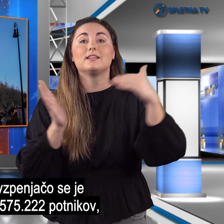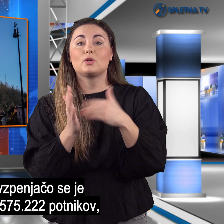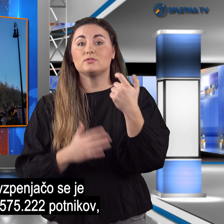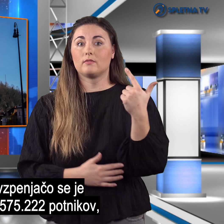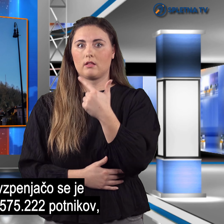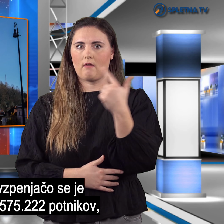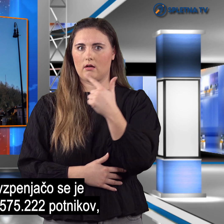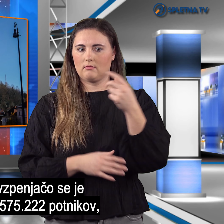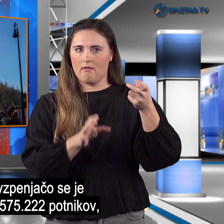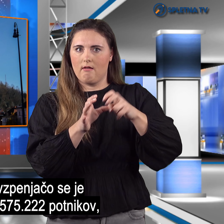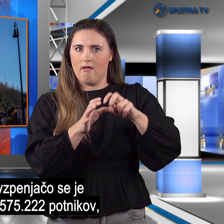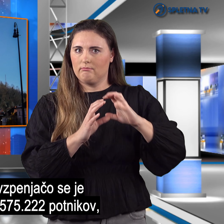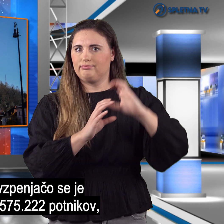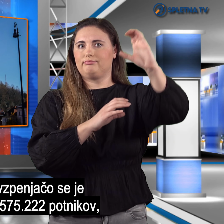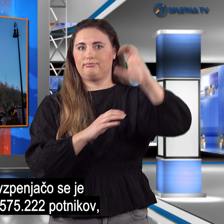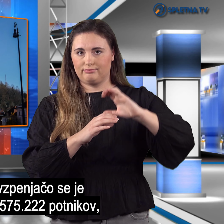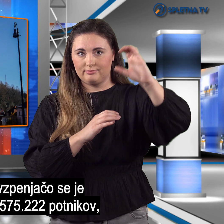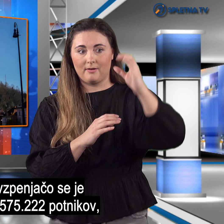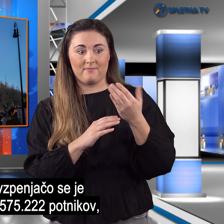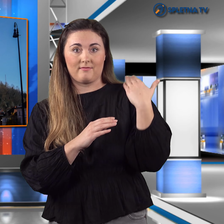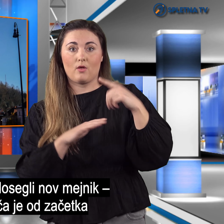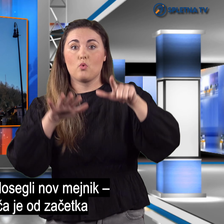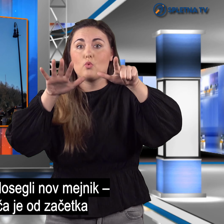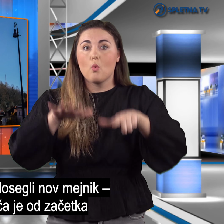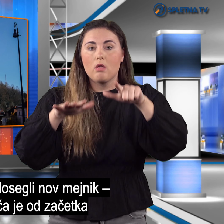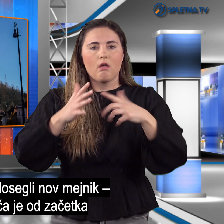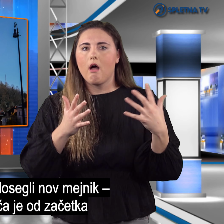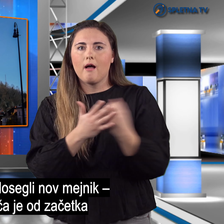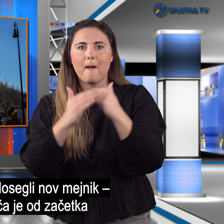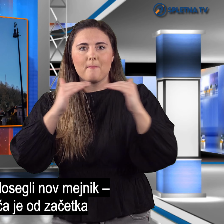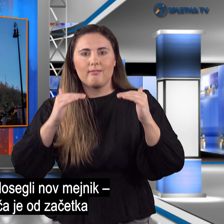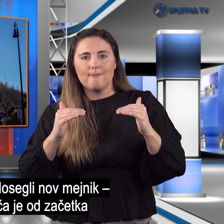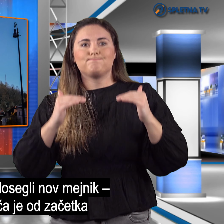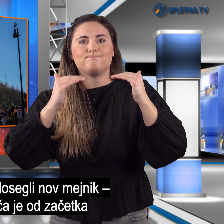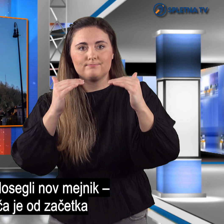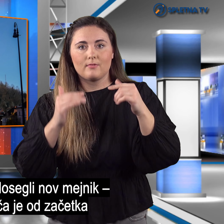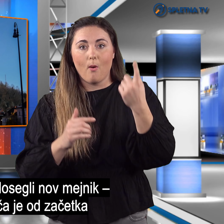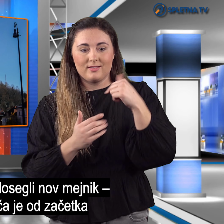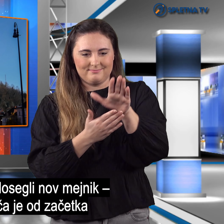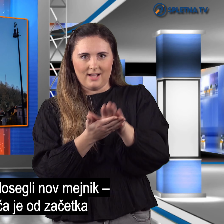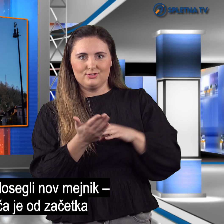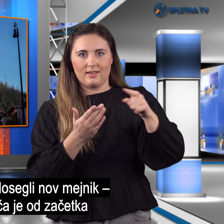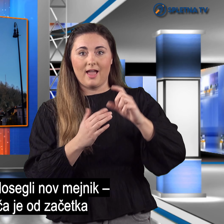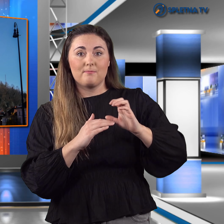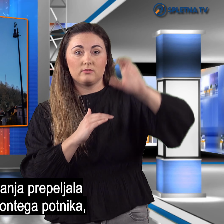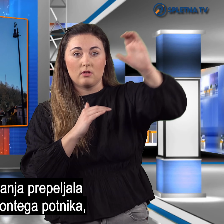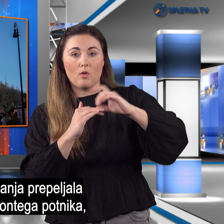575.222 potnikov, julija pa so dosegli nov mejnik, vzpenjača je od začetka obratovanja prepeljala